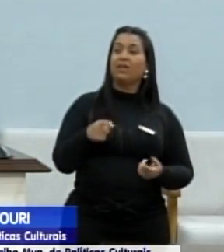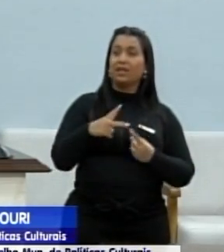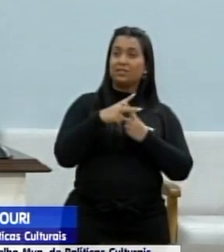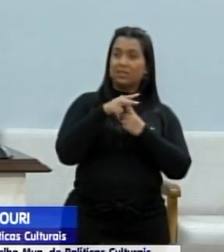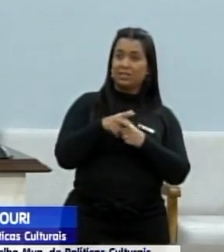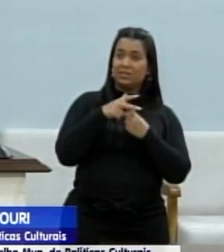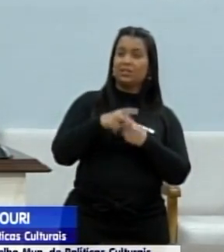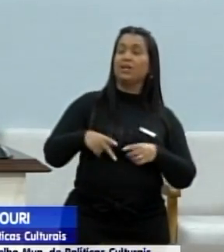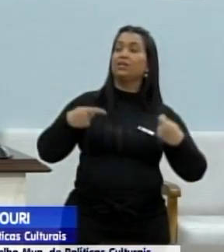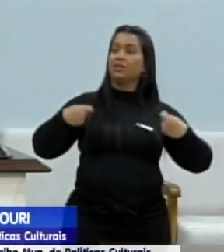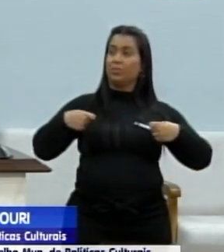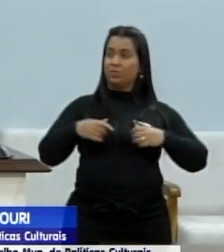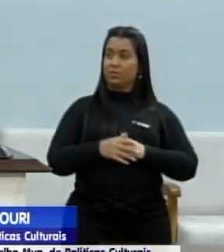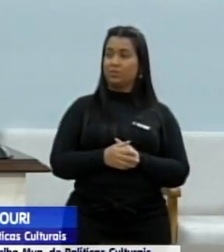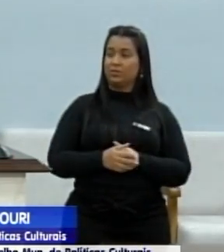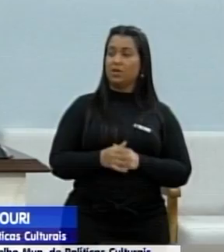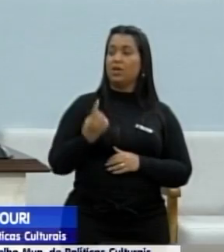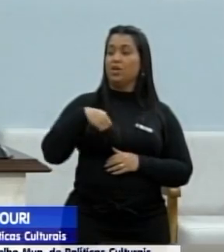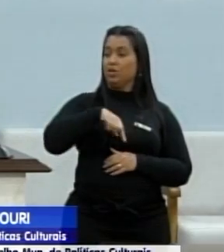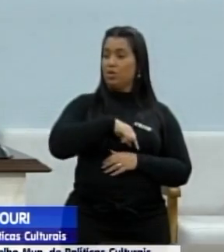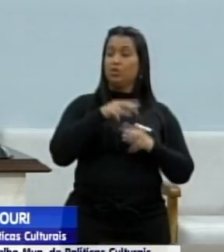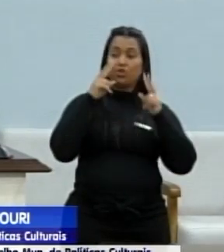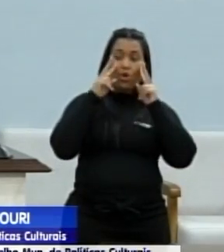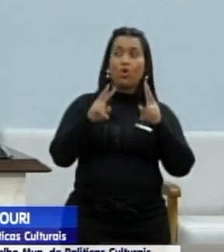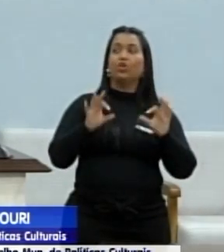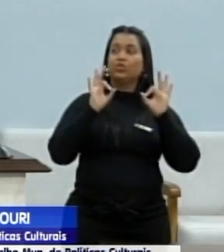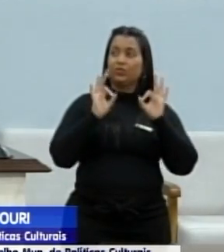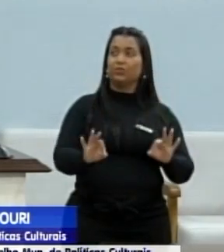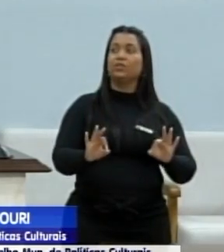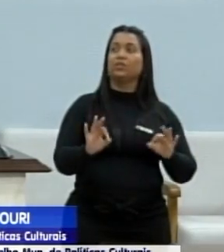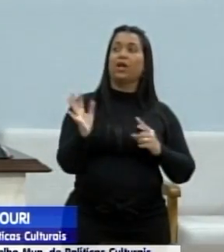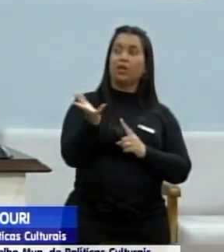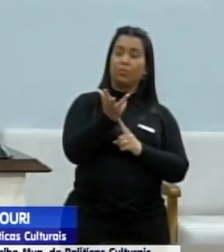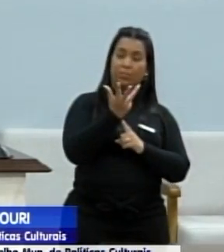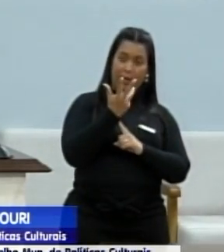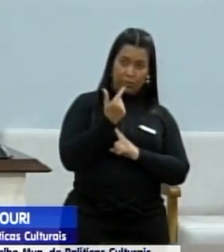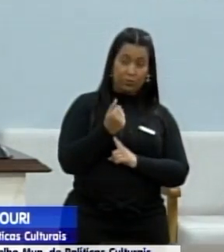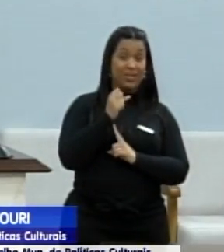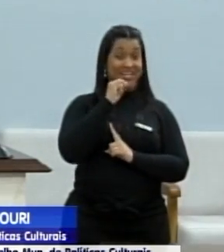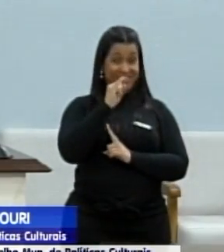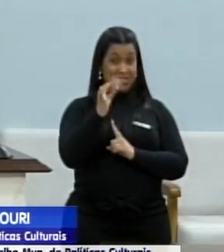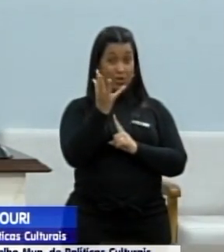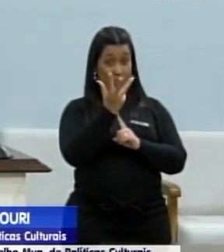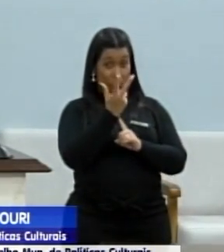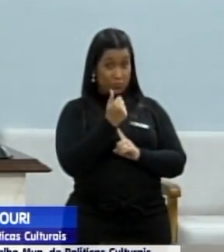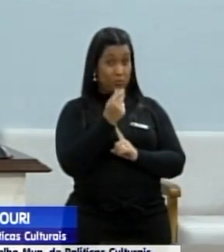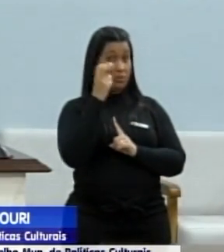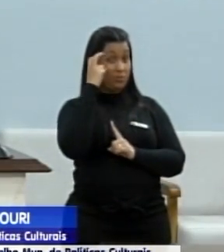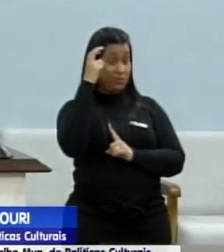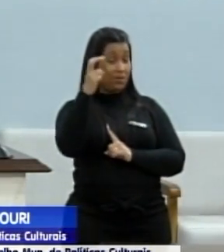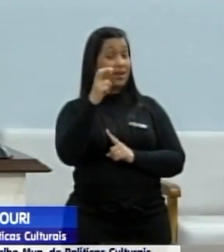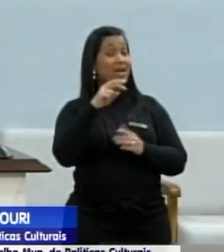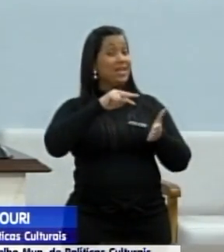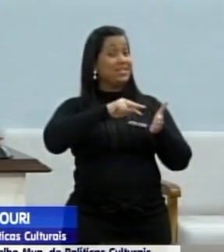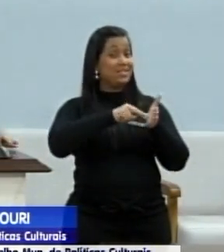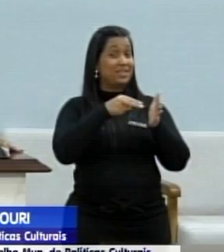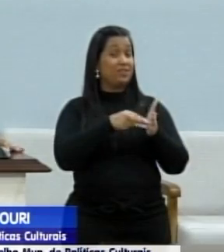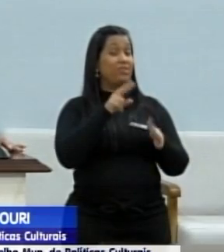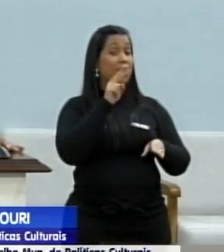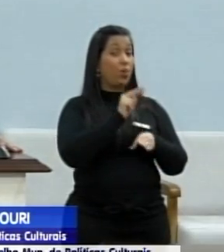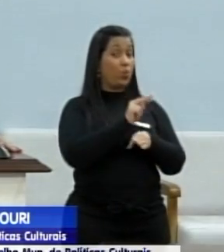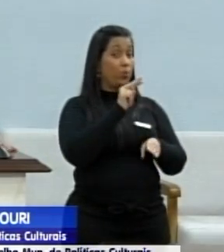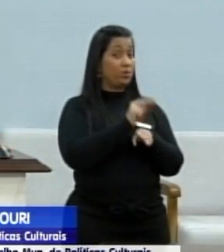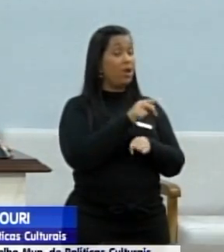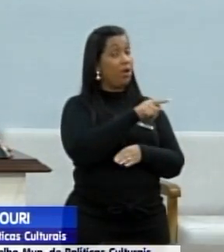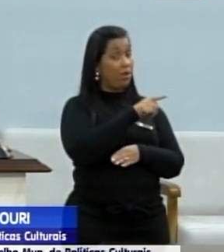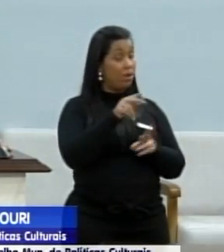é necessário. Que a gente olhe de fato para a cultura, que se cultura significa cuidar, a gente espera que